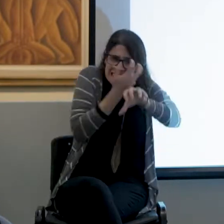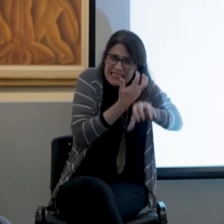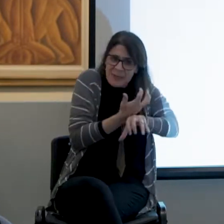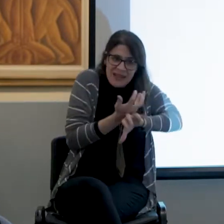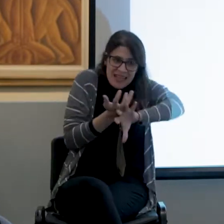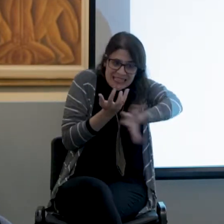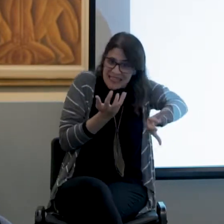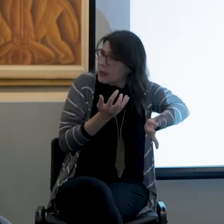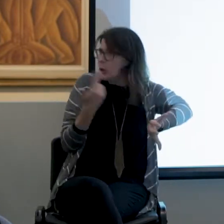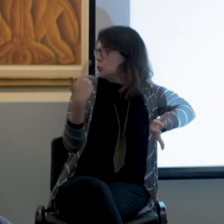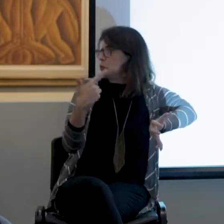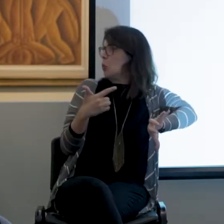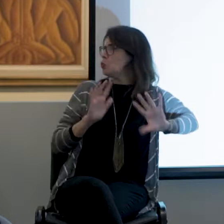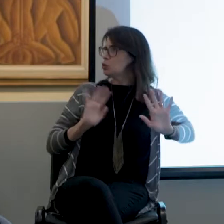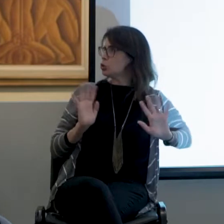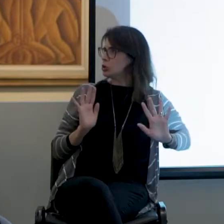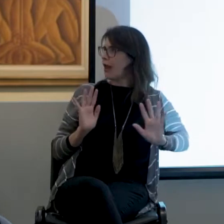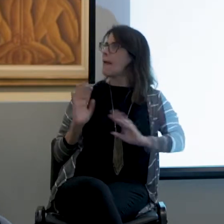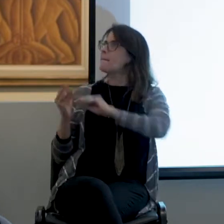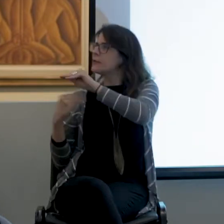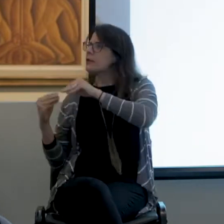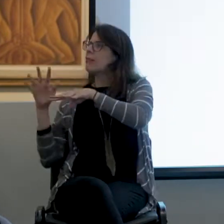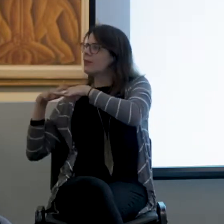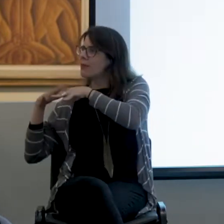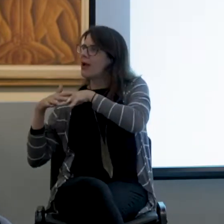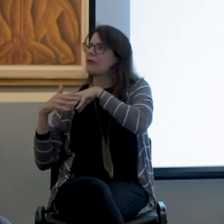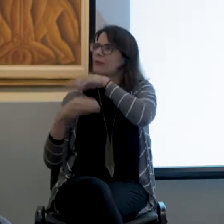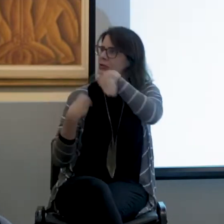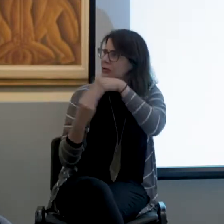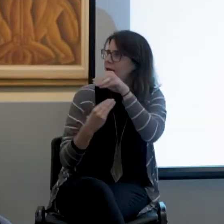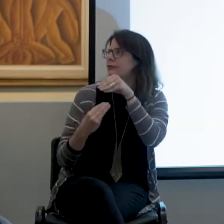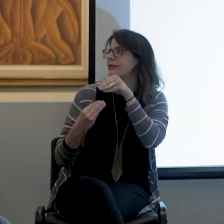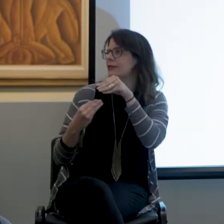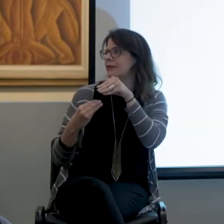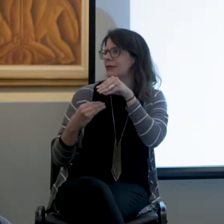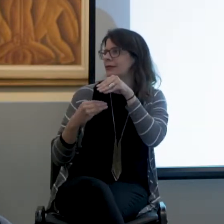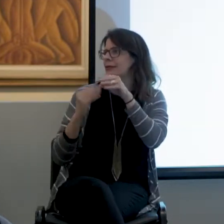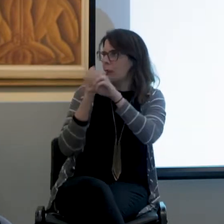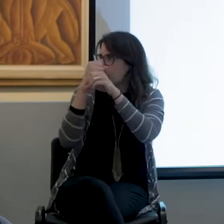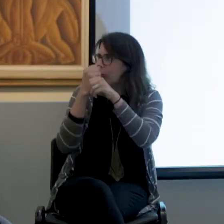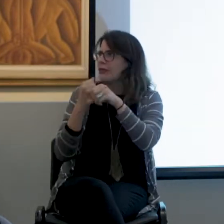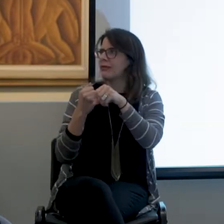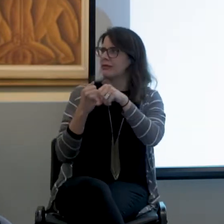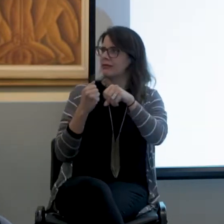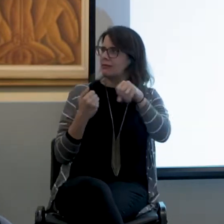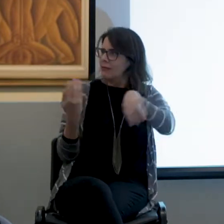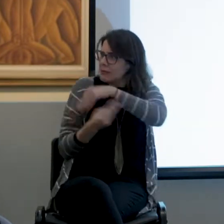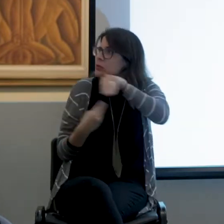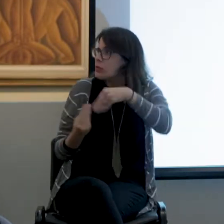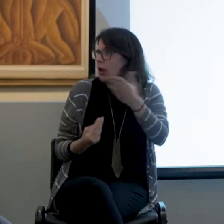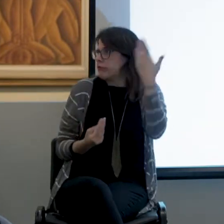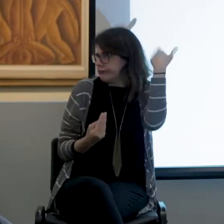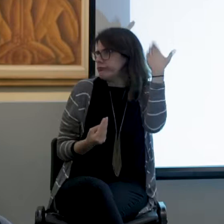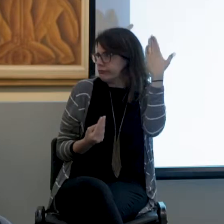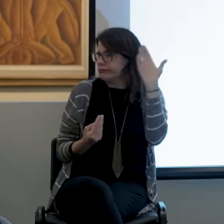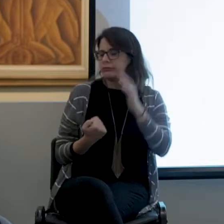nenhuma. E que, para a herança católica, por exemplo, né, que aqui nos